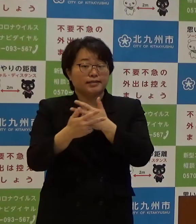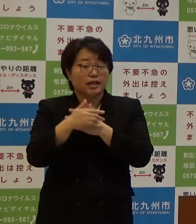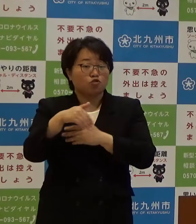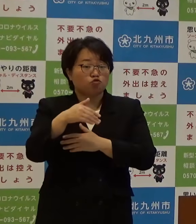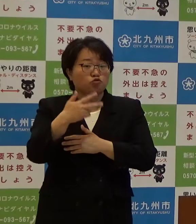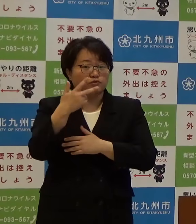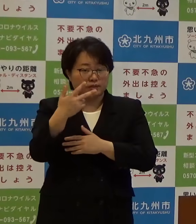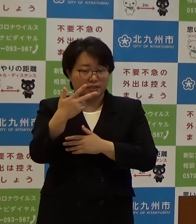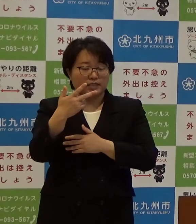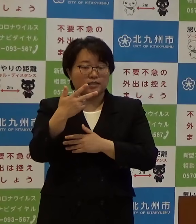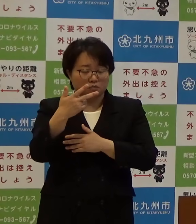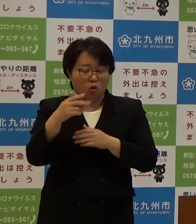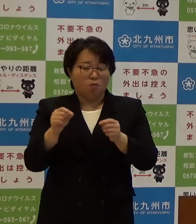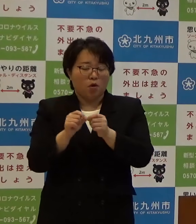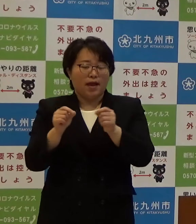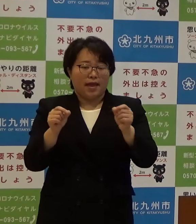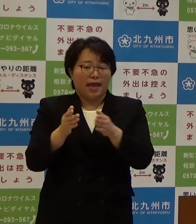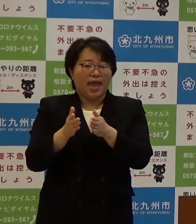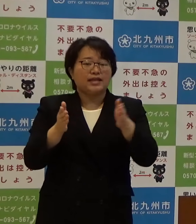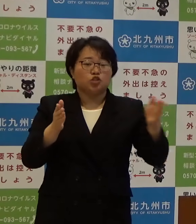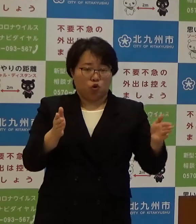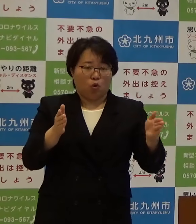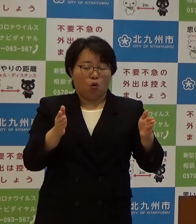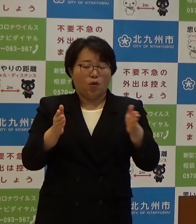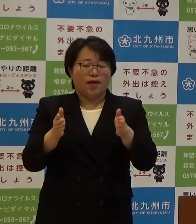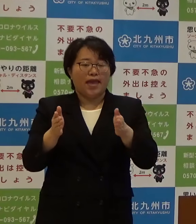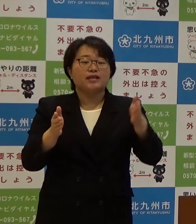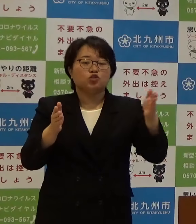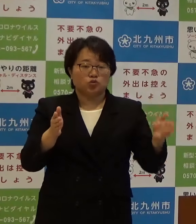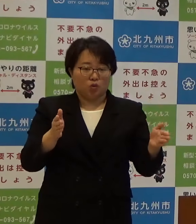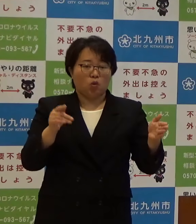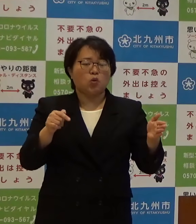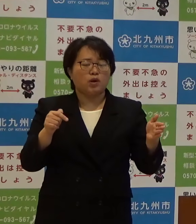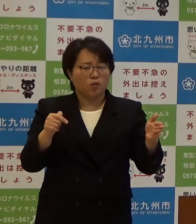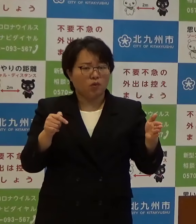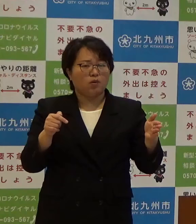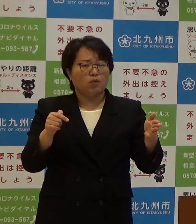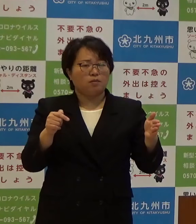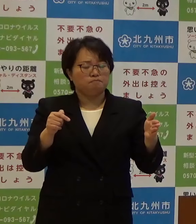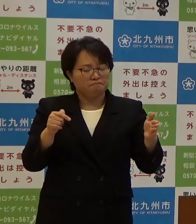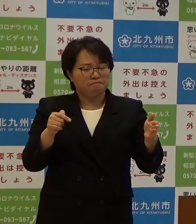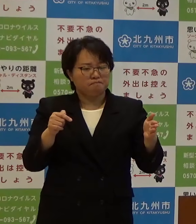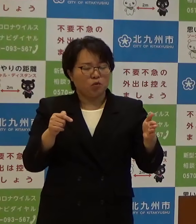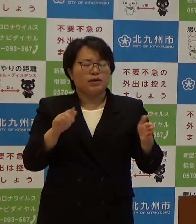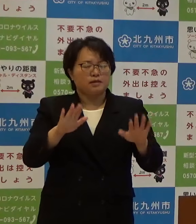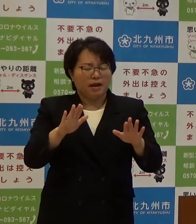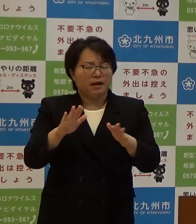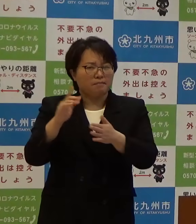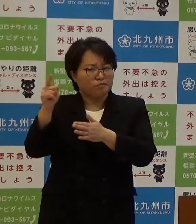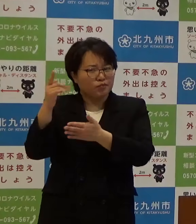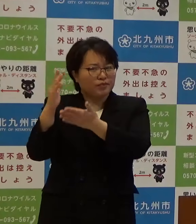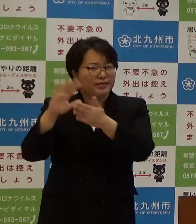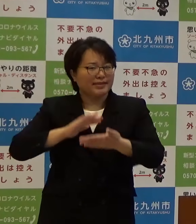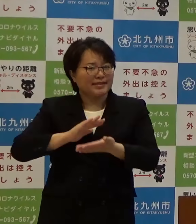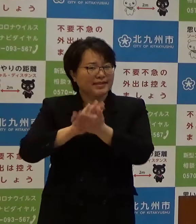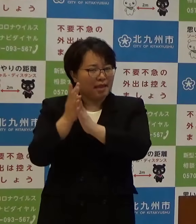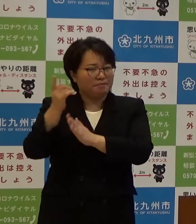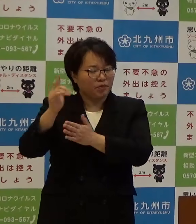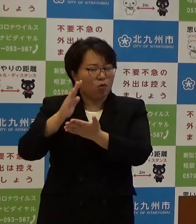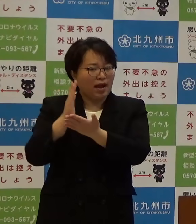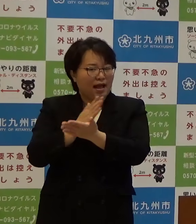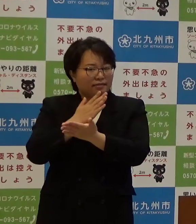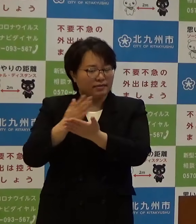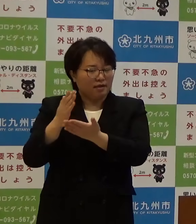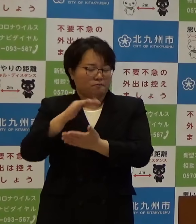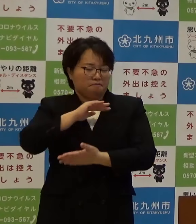延長を確保せねばいけないと思っております。こればっかりは判断待ちであります。したがいまして学校